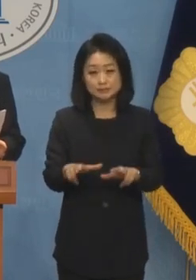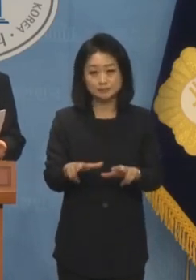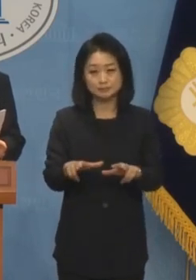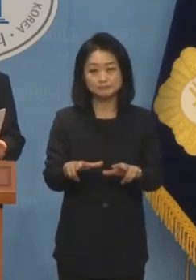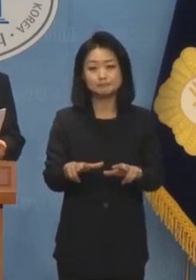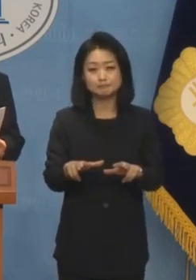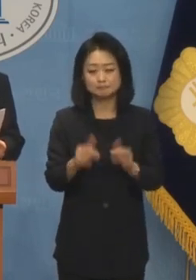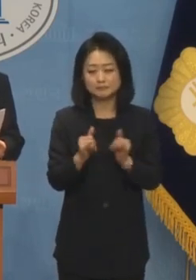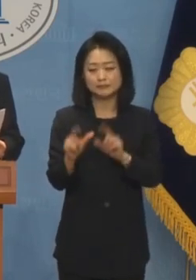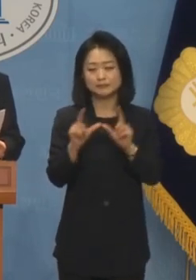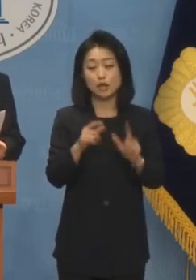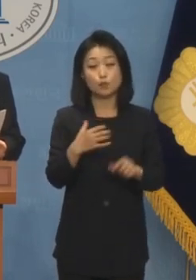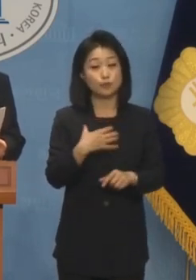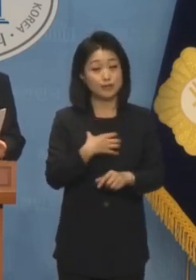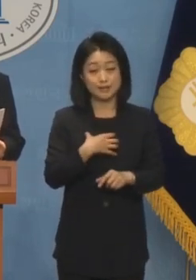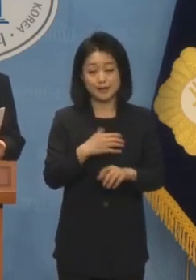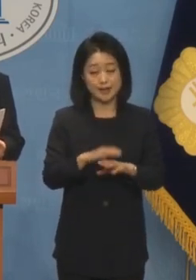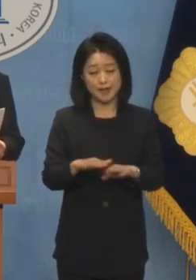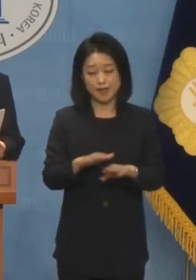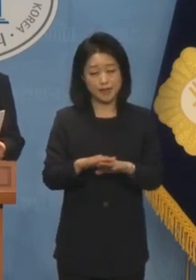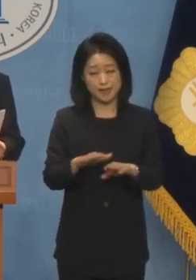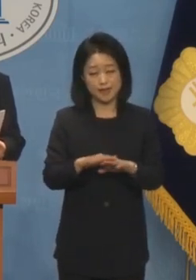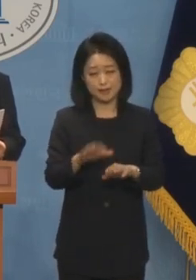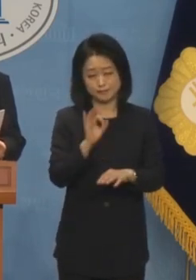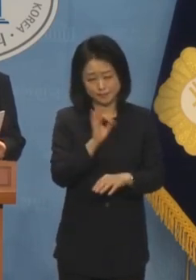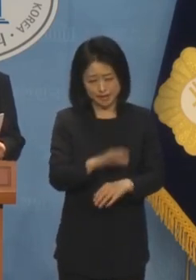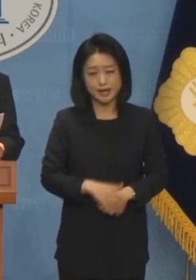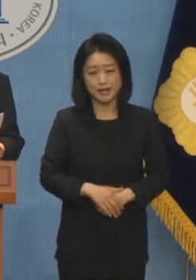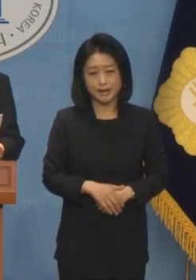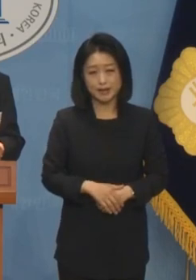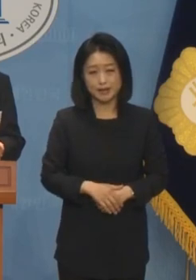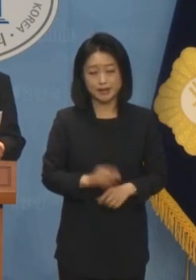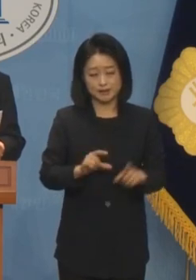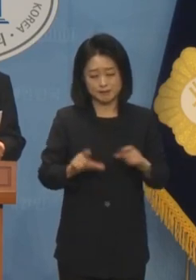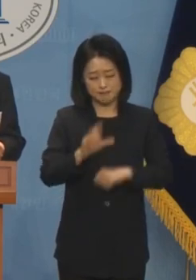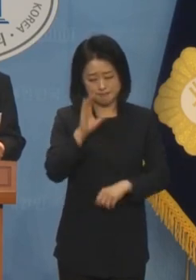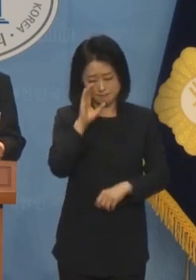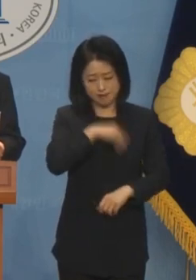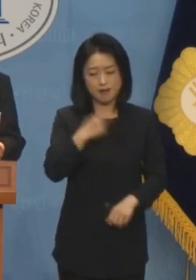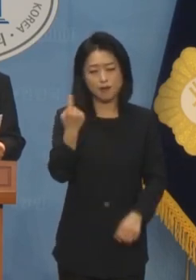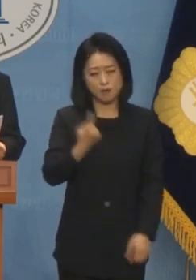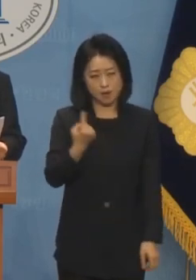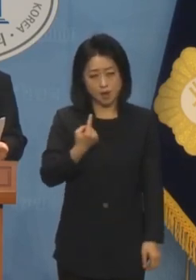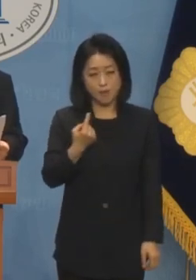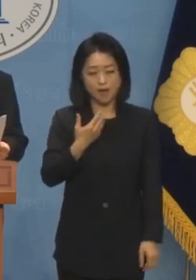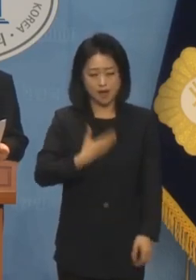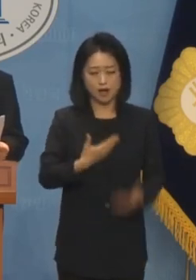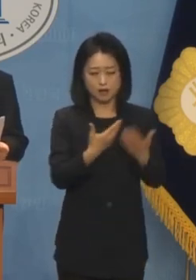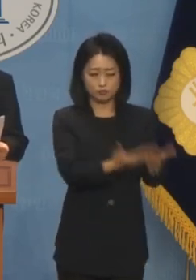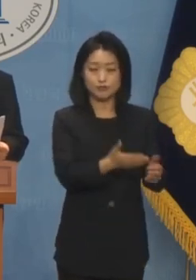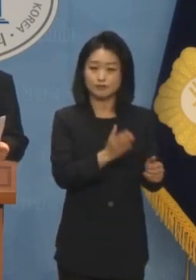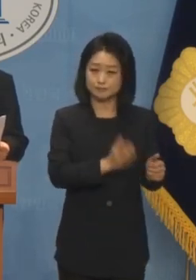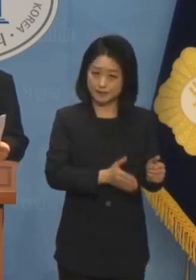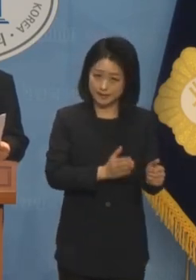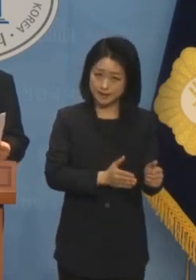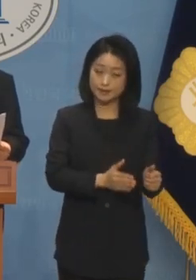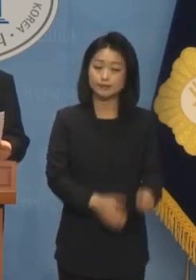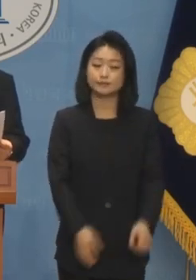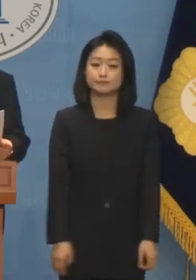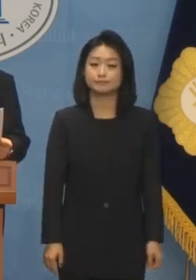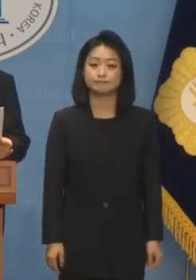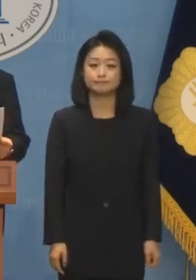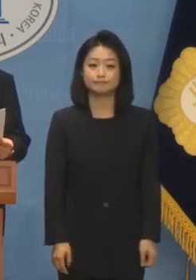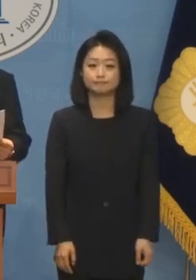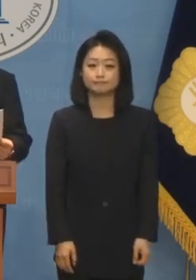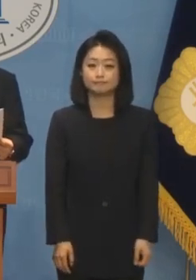고착화된 민생 위기를 극복하기는커녕 더욱 악화시킬 수밖에 없음을 분명히 지적하고자